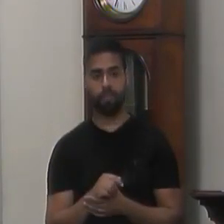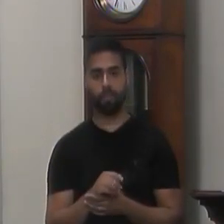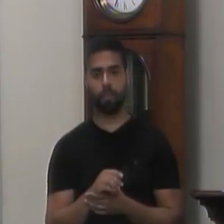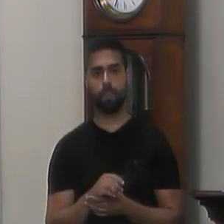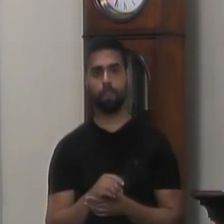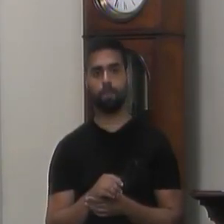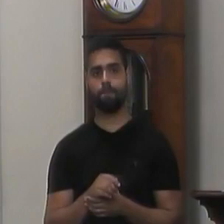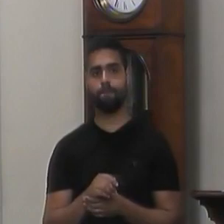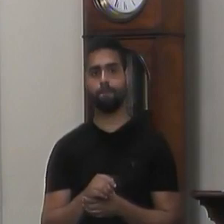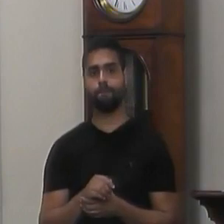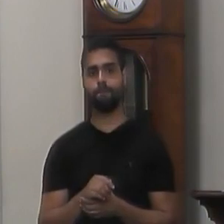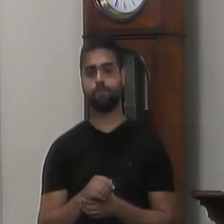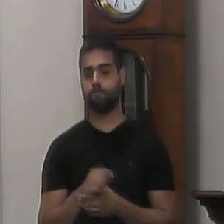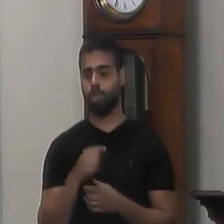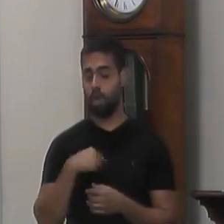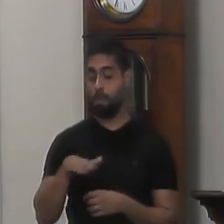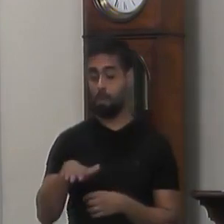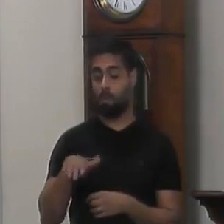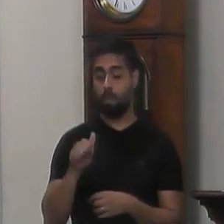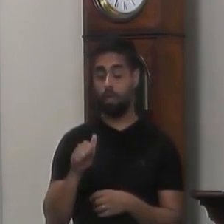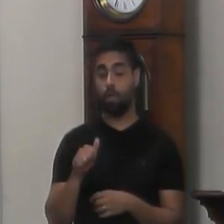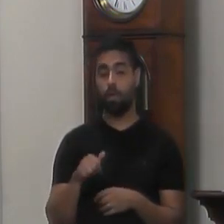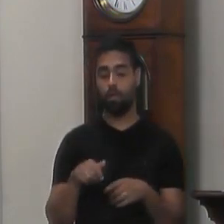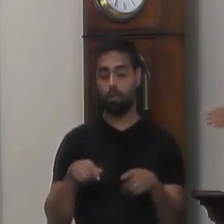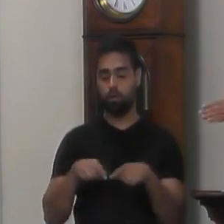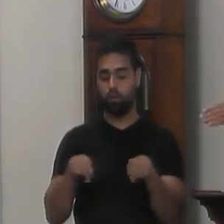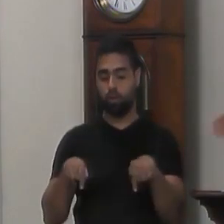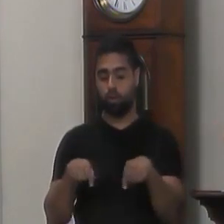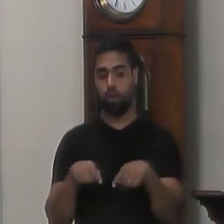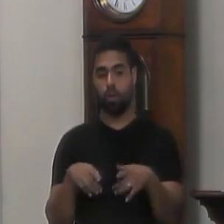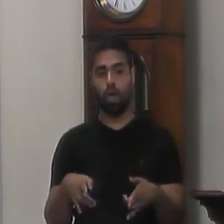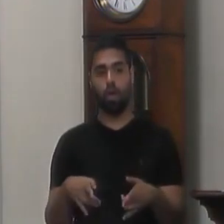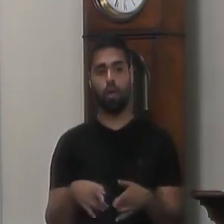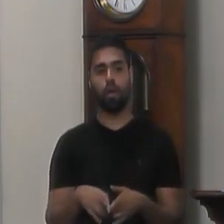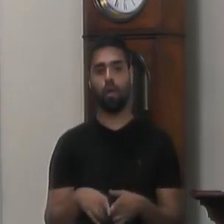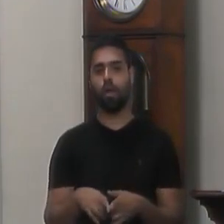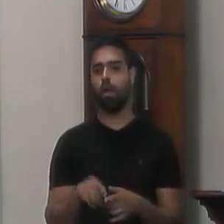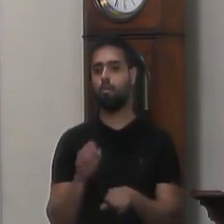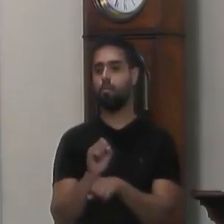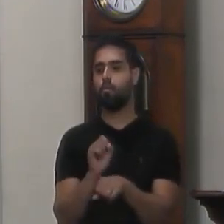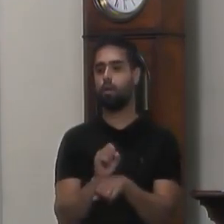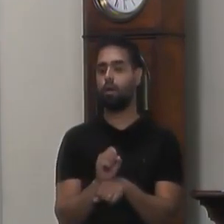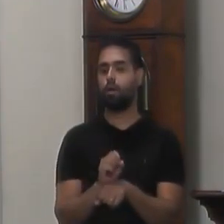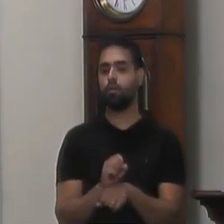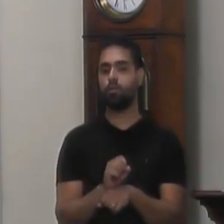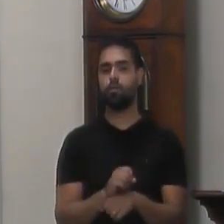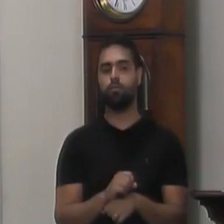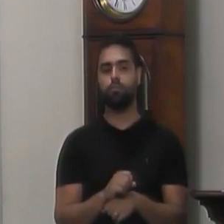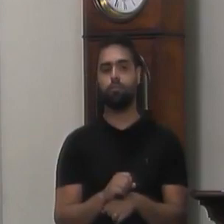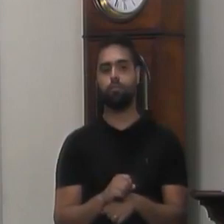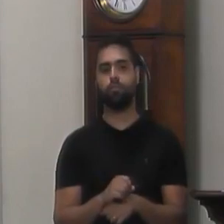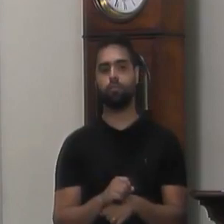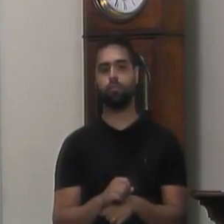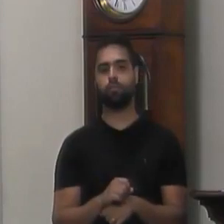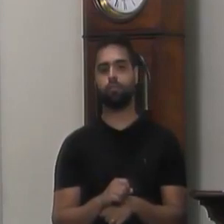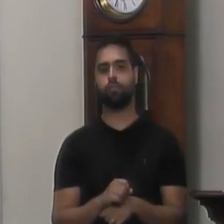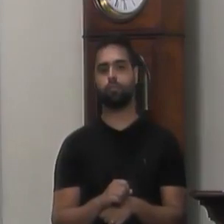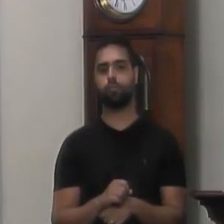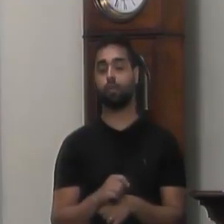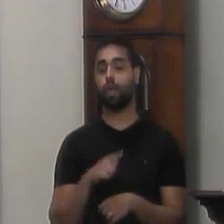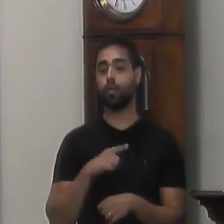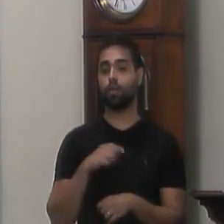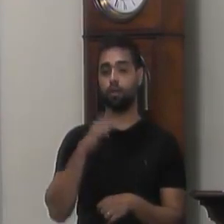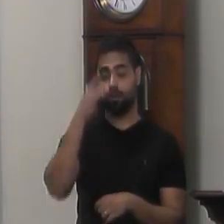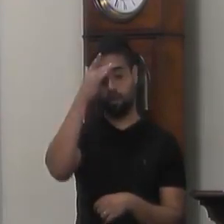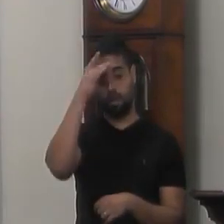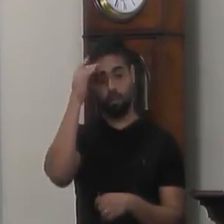aconteceu isso. Eu peguei o colchão, encostei lá, daqui a pouco, por incrível que pareça, era até estudante, que veio